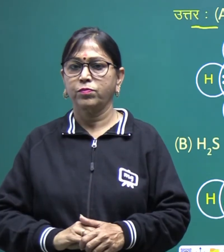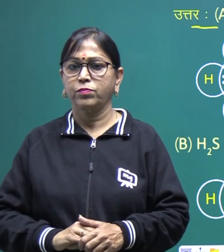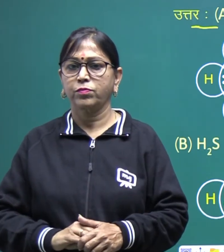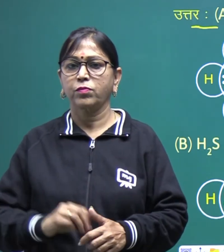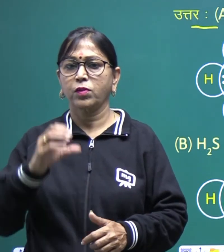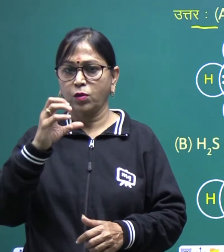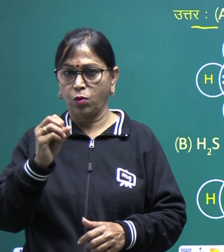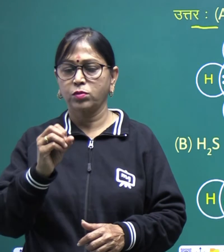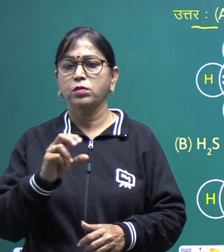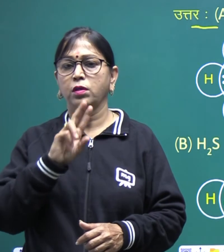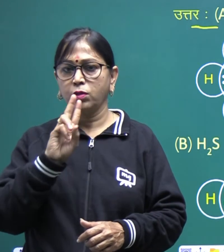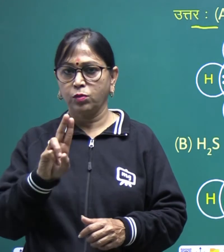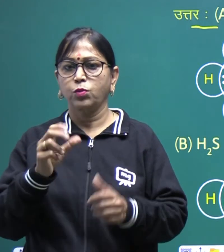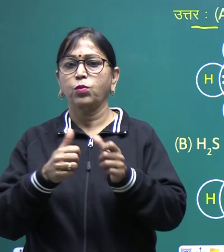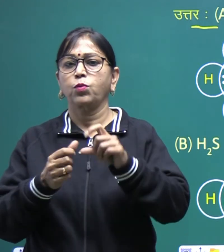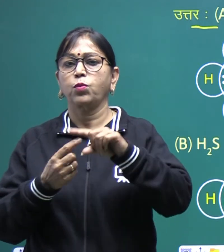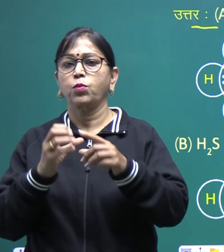ऑक्सीजन के 2 परमाणु